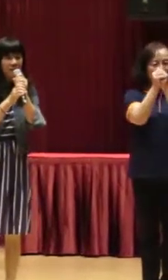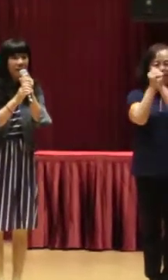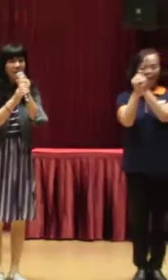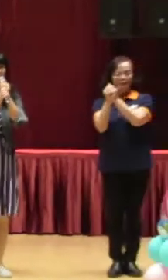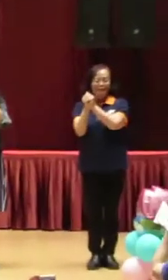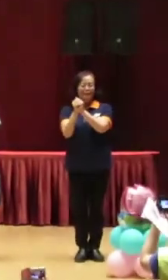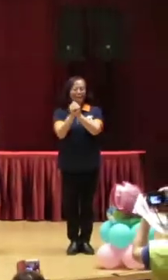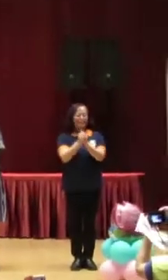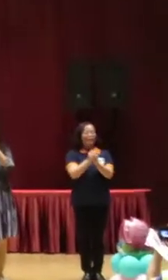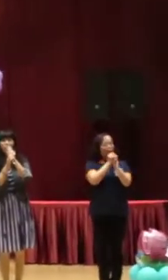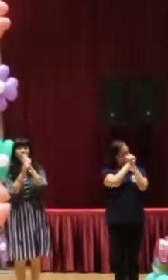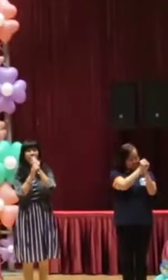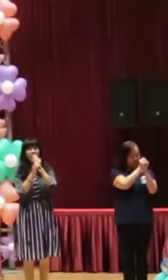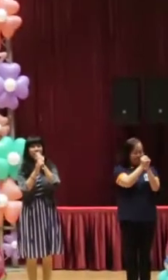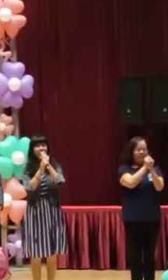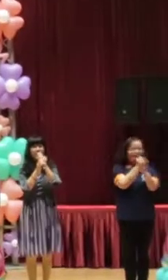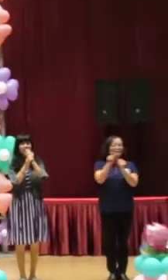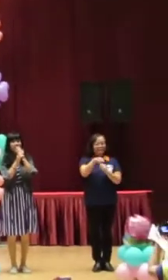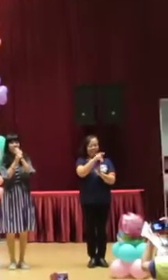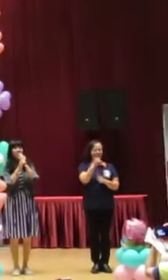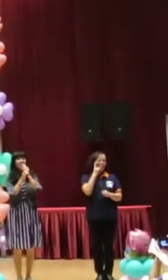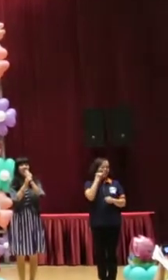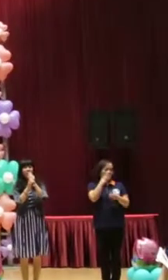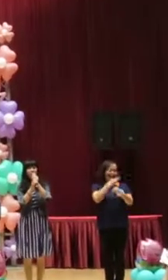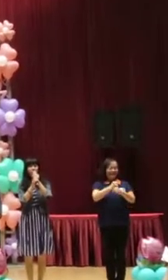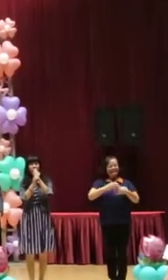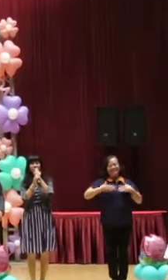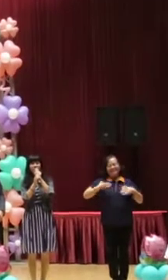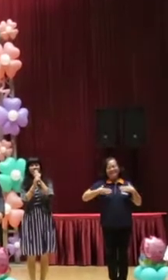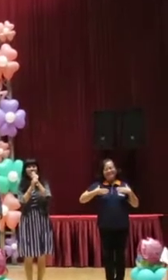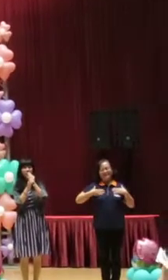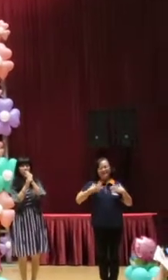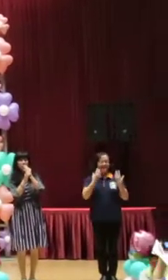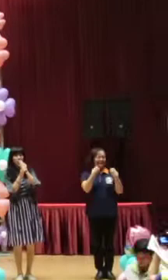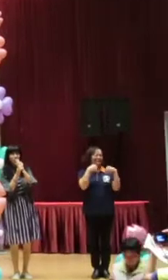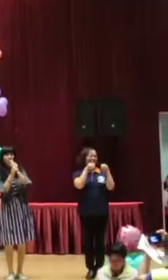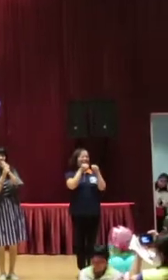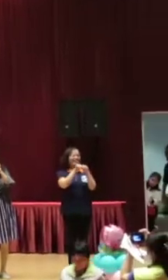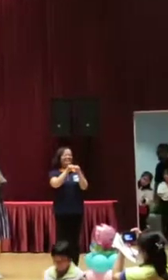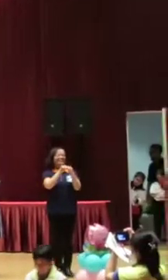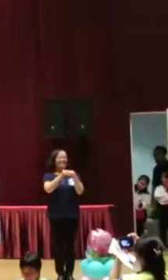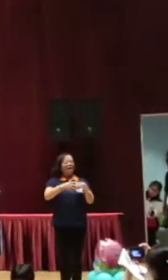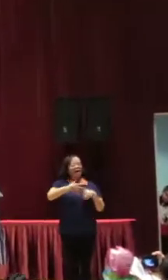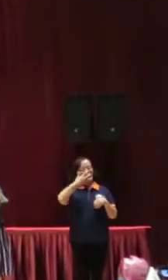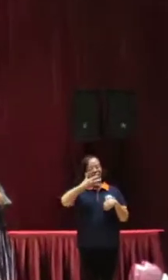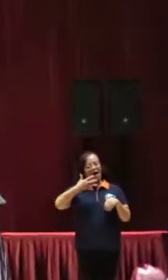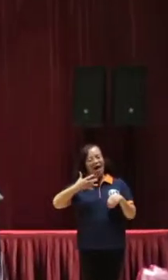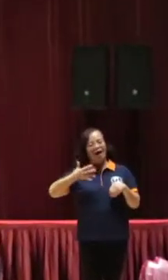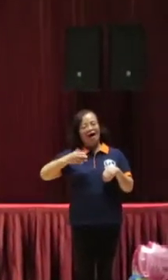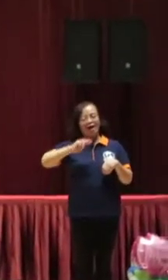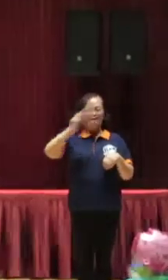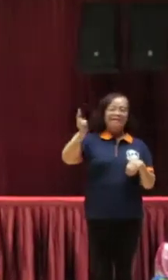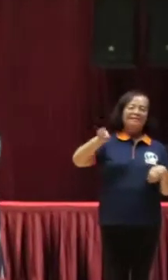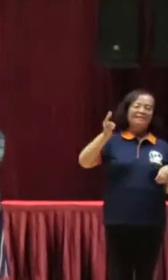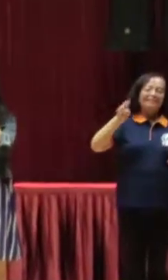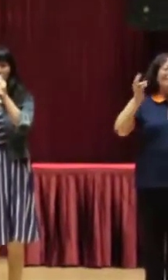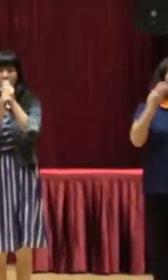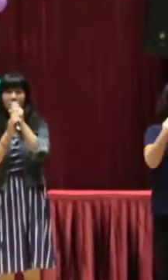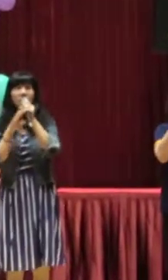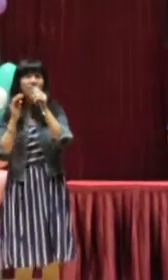个日子大家都母亲节快乐。啊，我要送给大家一首客家的诗，因为